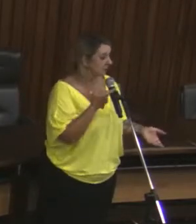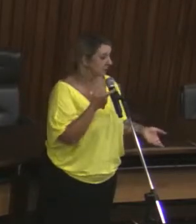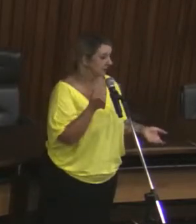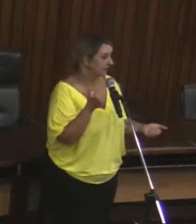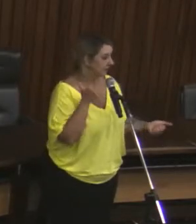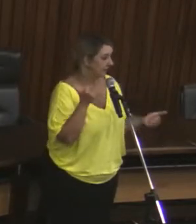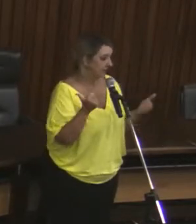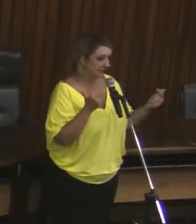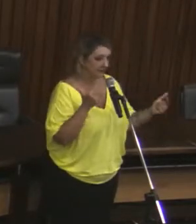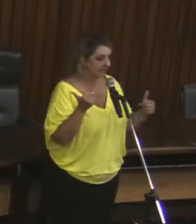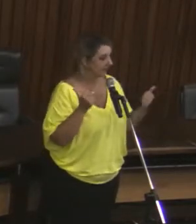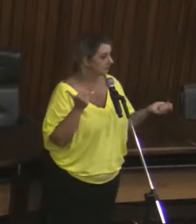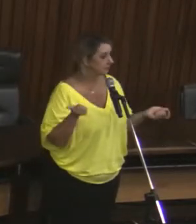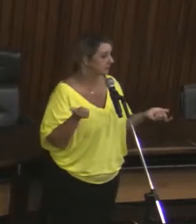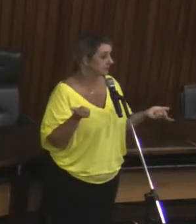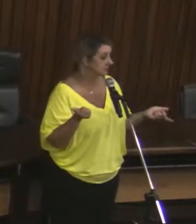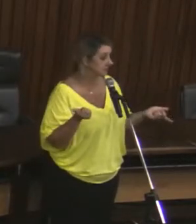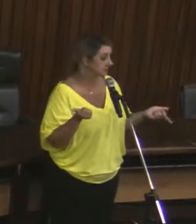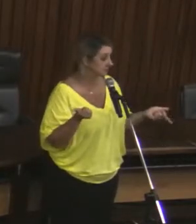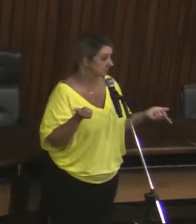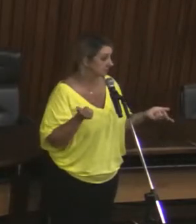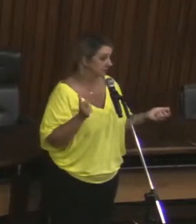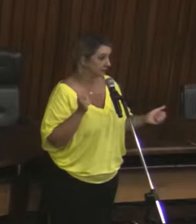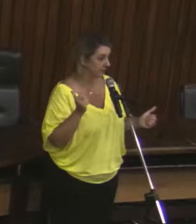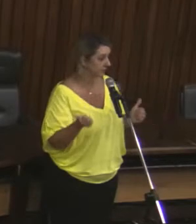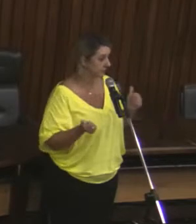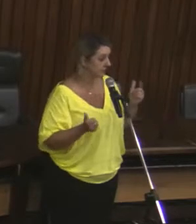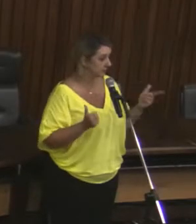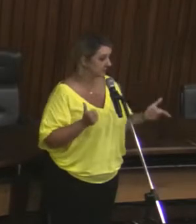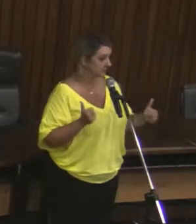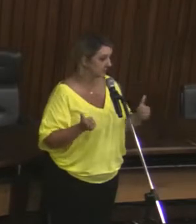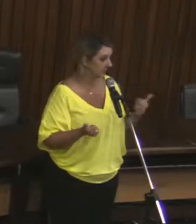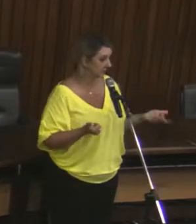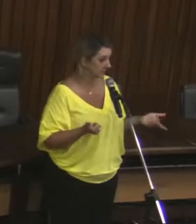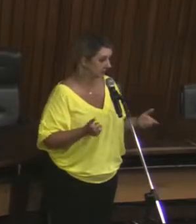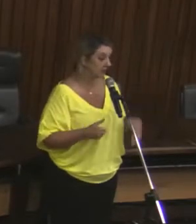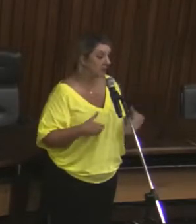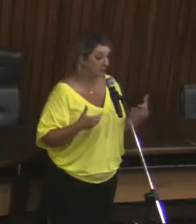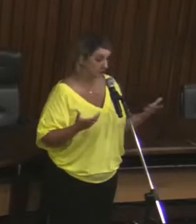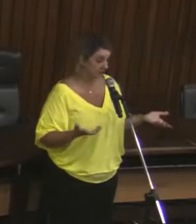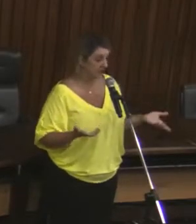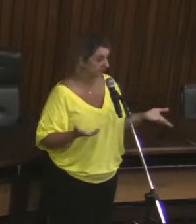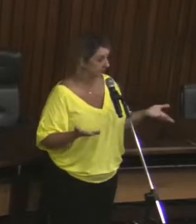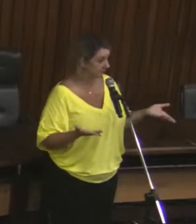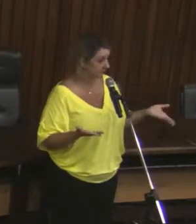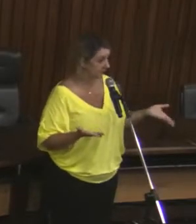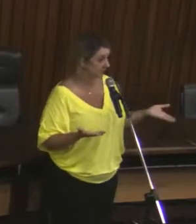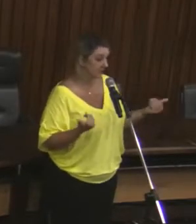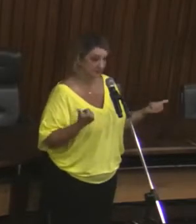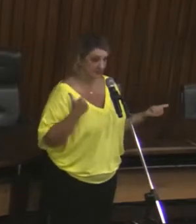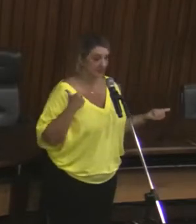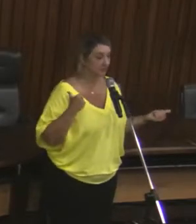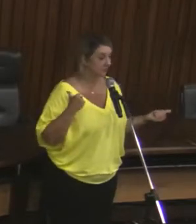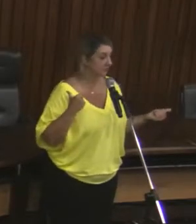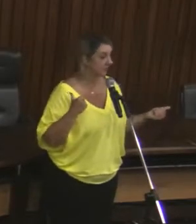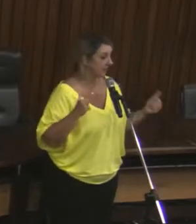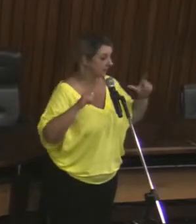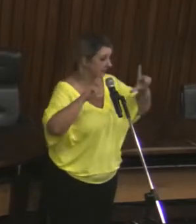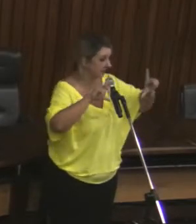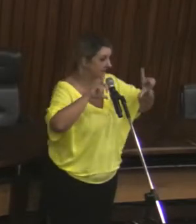ele quer estar atento no trânsito. Então, ele ouve uma buzina, uma sirene e tal. Porque, pasmem vocês, atrás do nosso carro tem ali